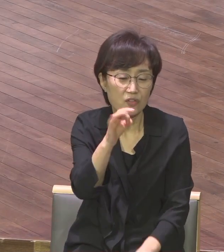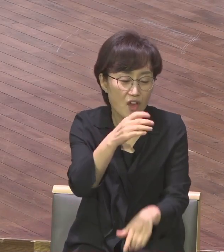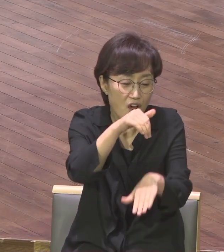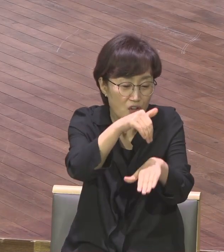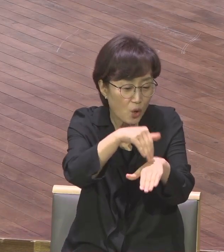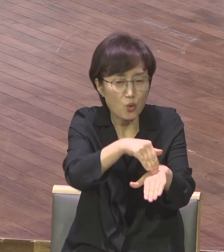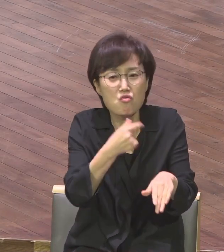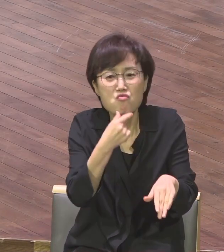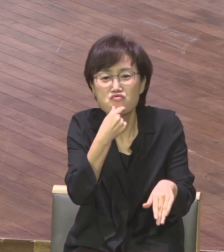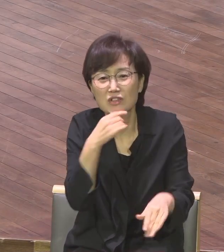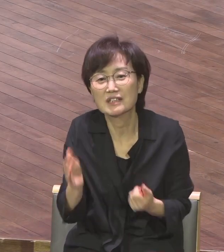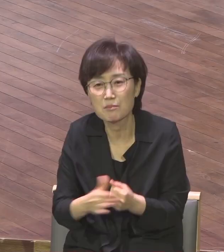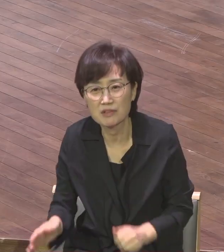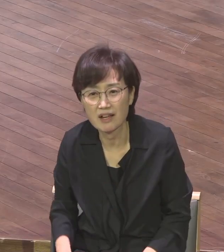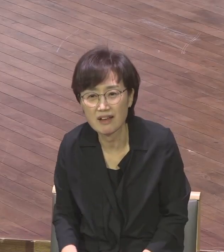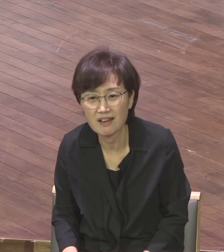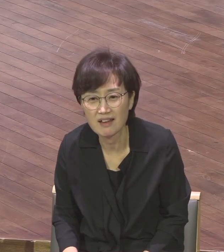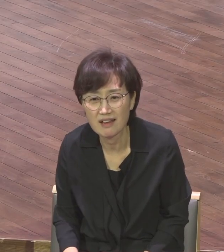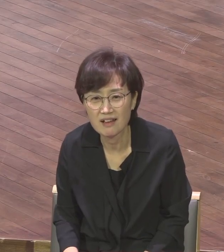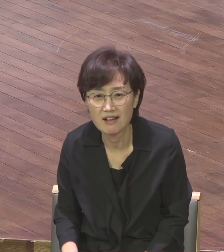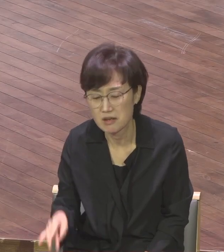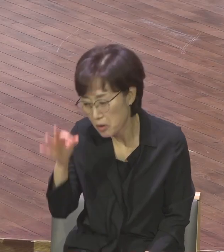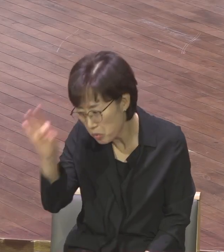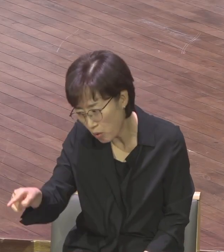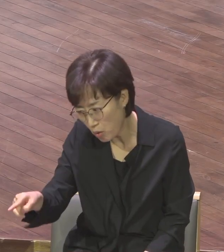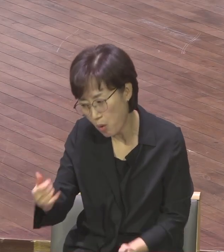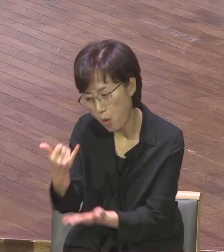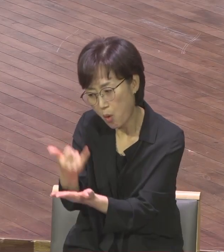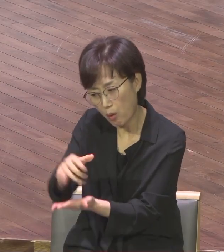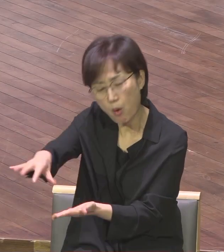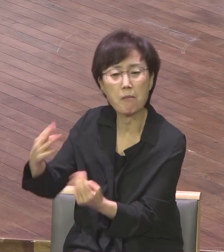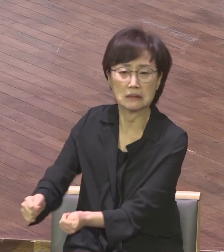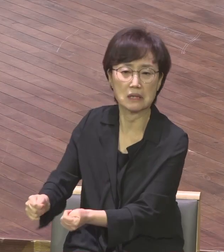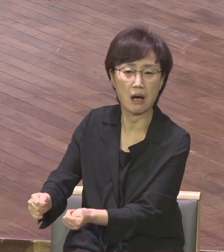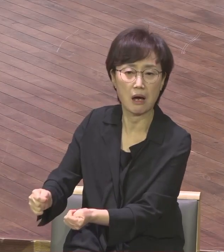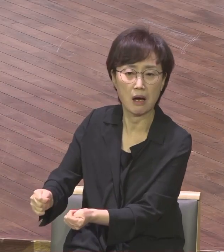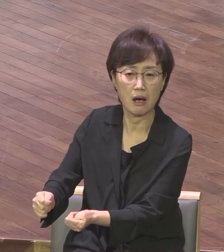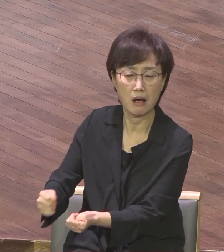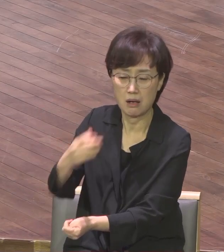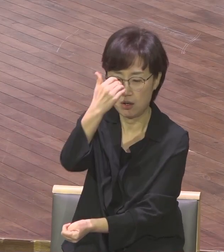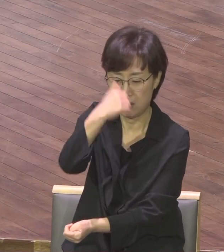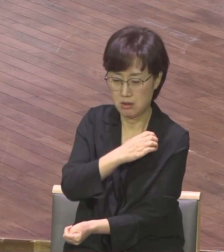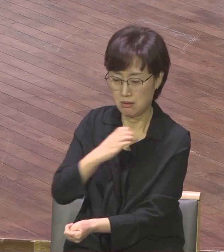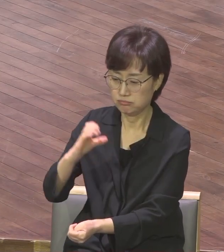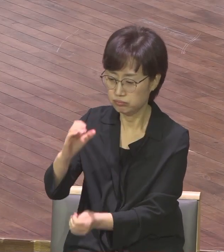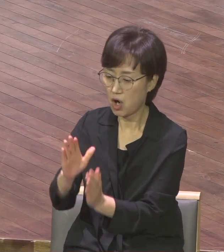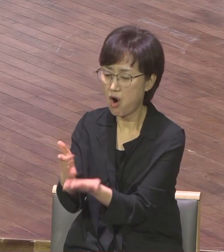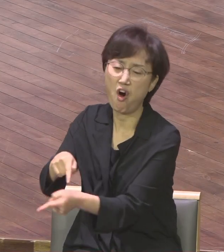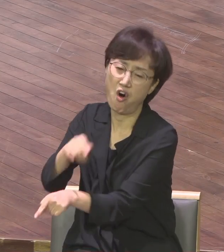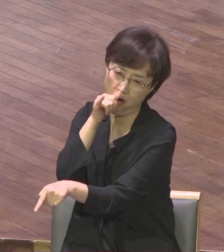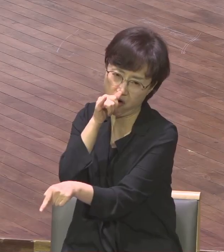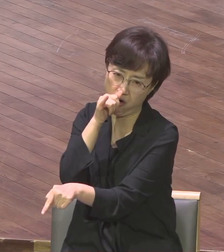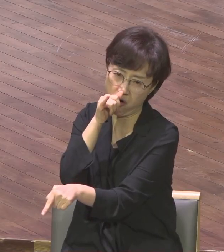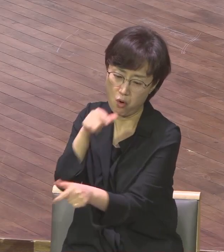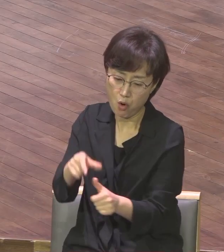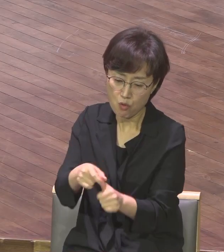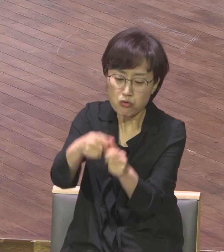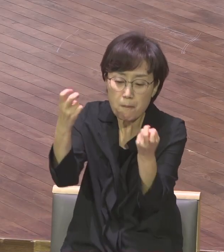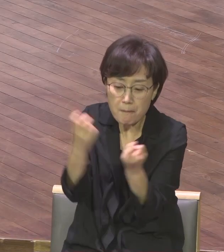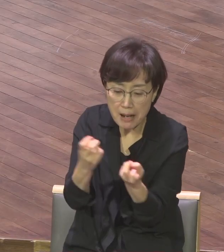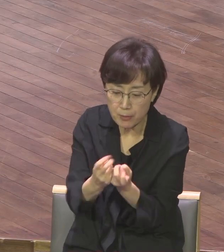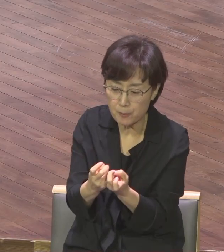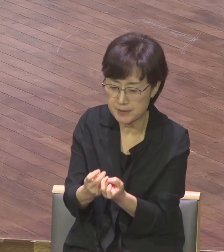고아원, 양로원을 많이 운영하죠. 왜냐하면 이게 교리 중에 하나니까, 구원에 관한 하나이기 때문에